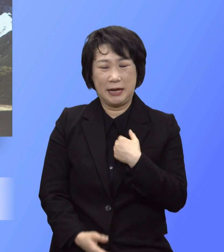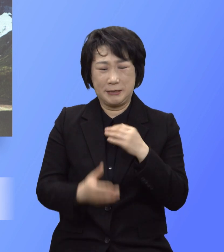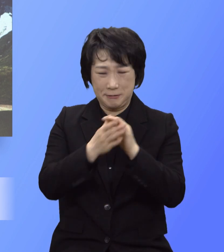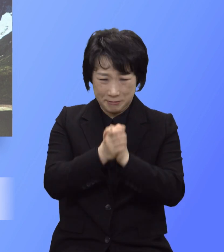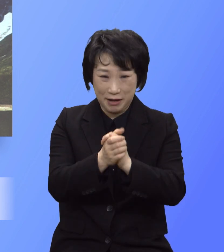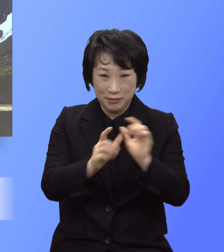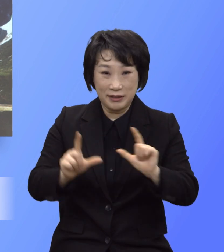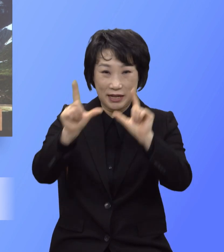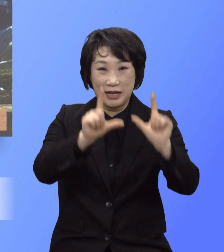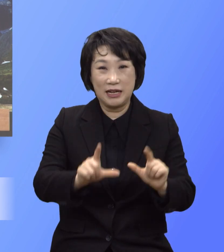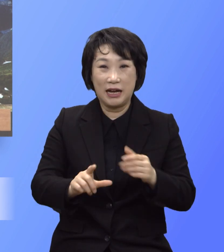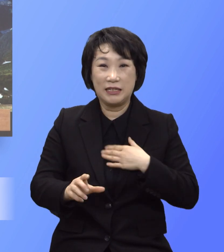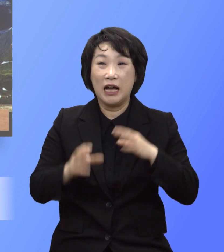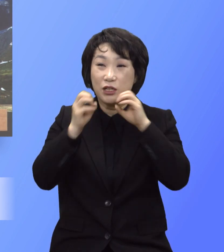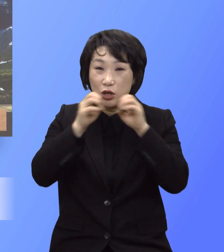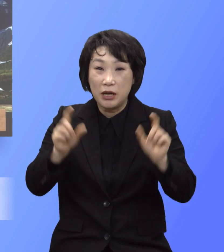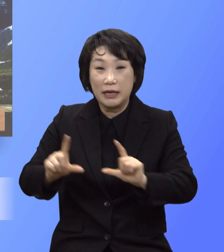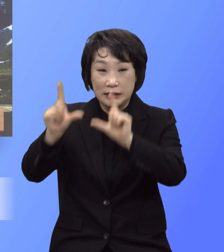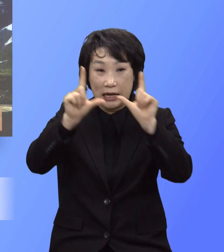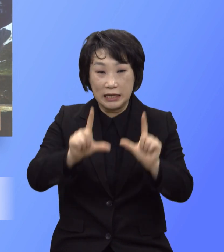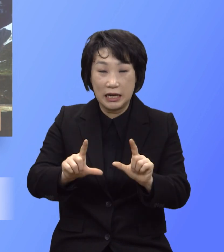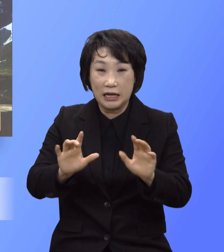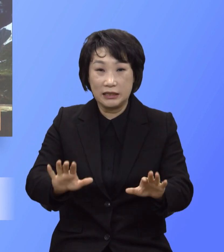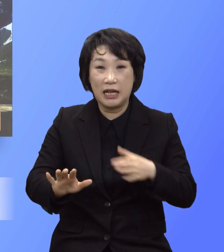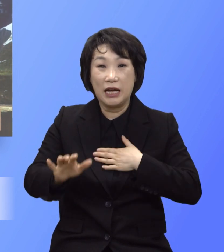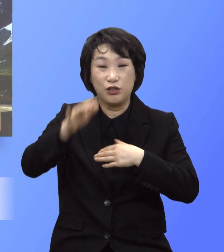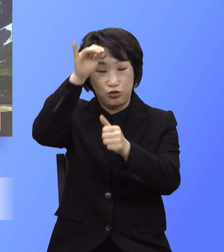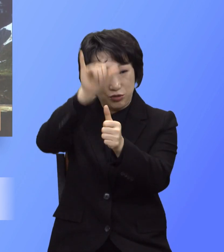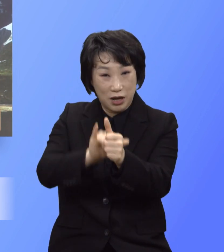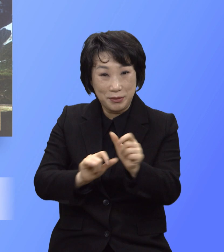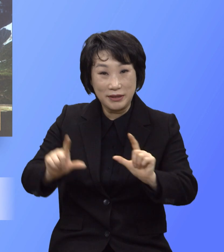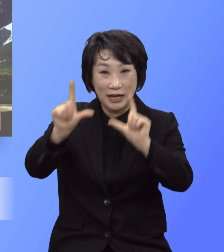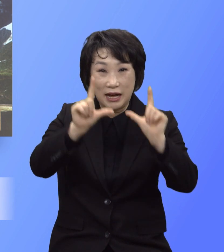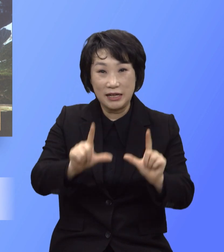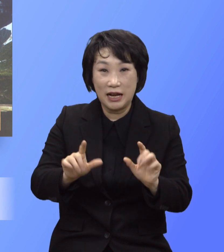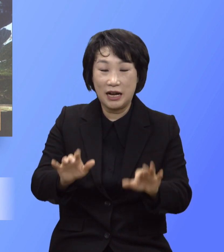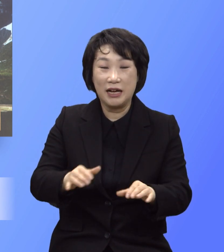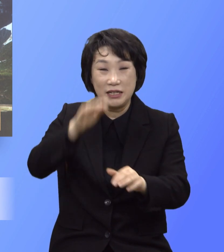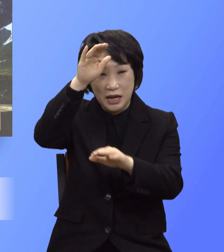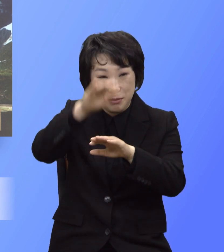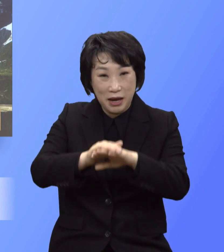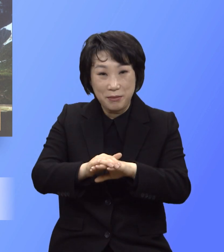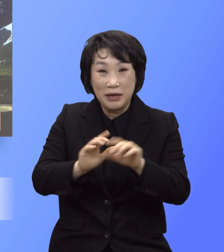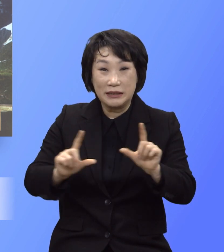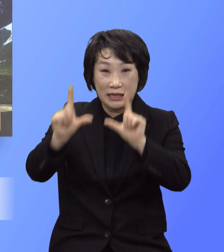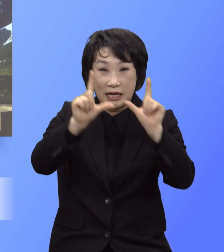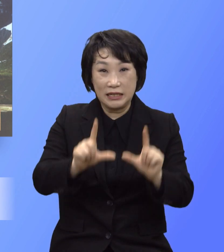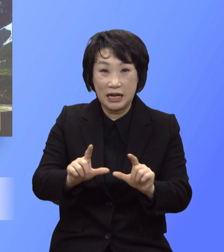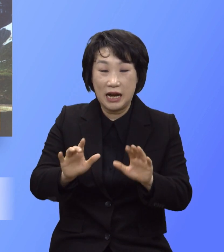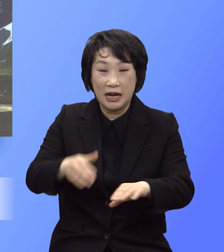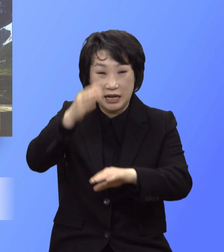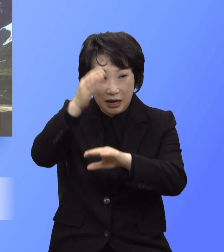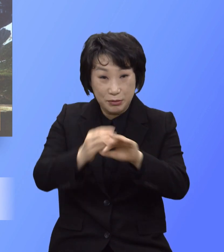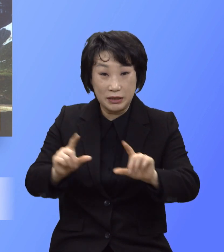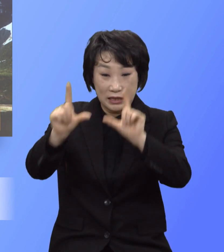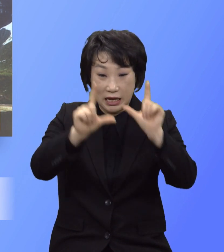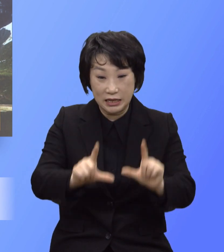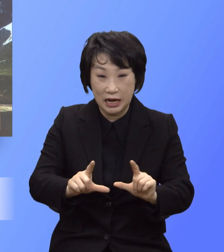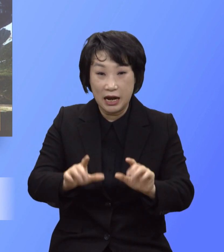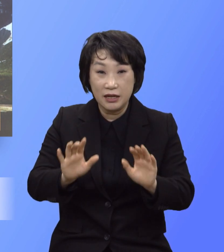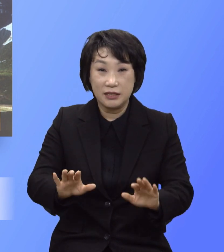기도하며 살리라, 전도하며 살리라, 충성하며 살리라, 예배하며 살리라, 감사하며